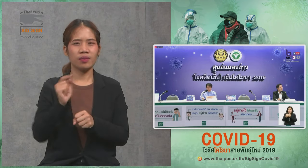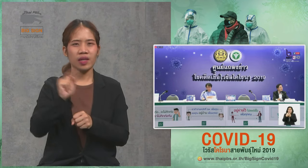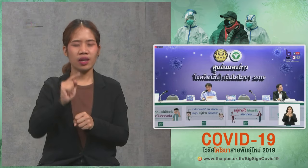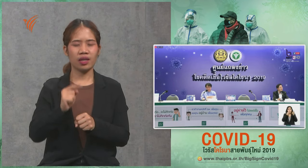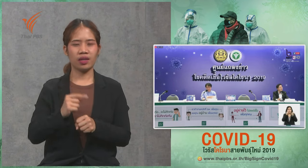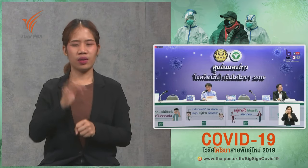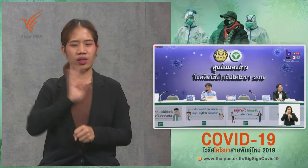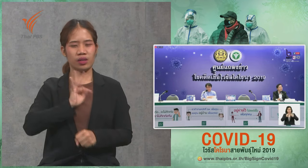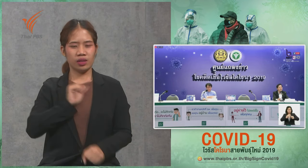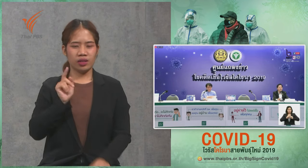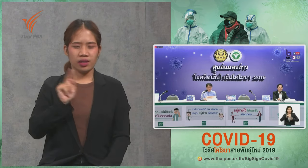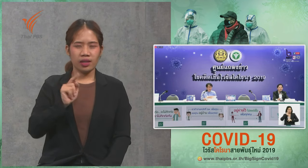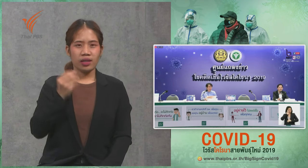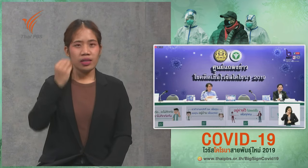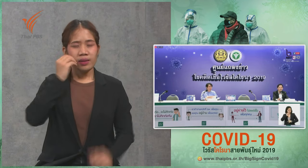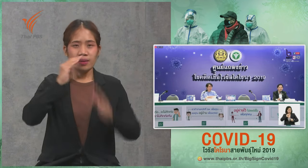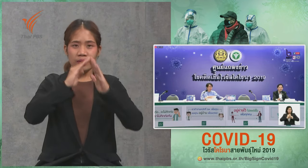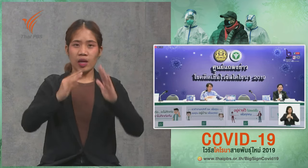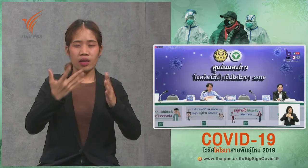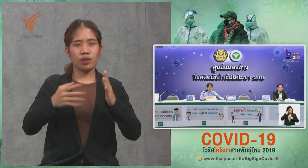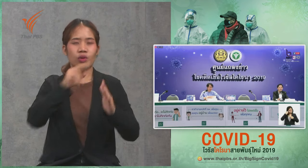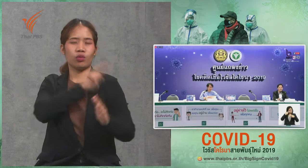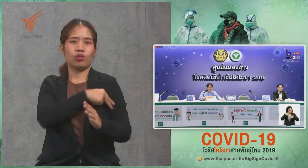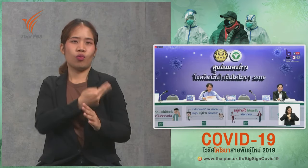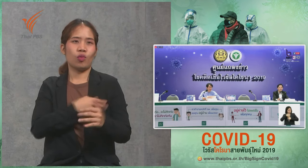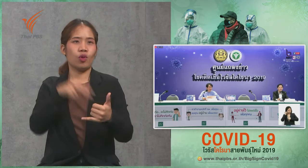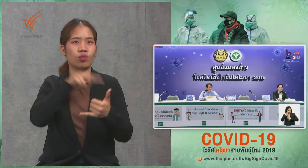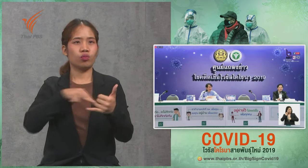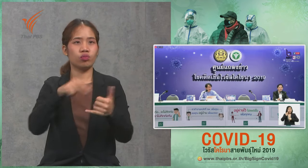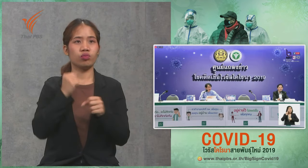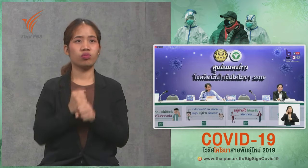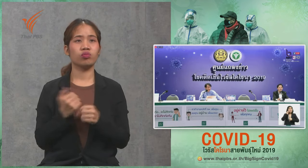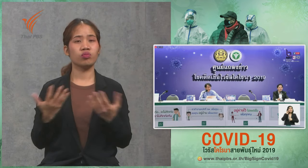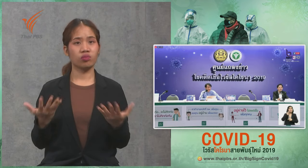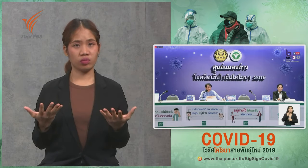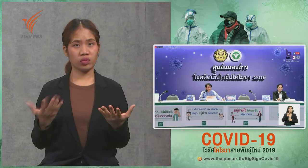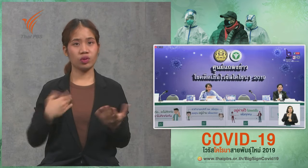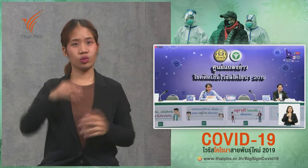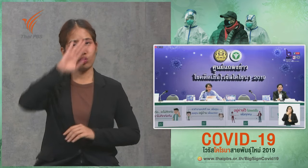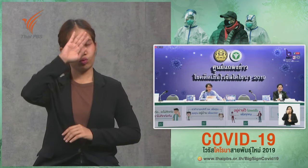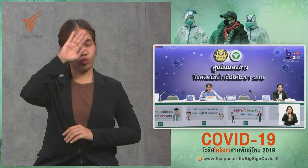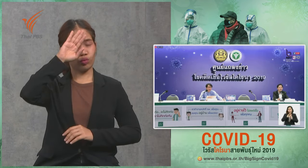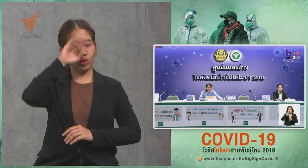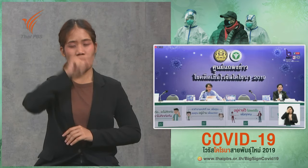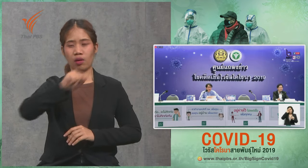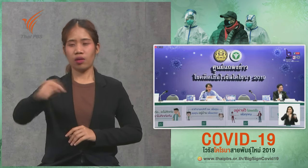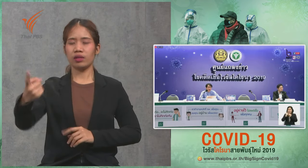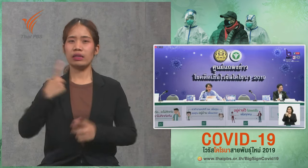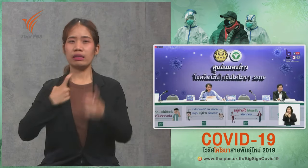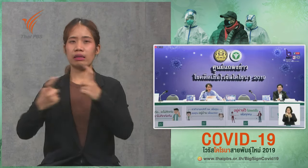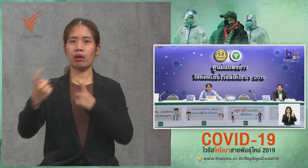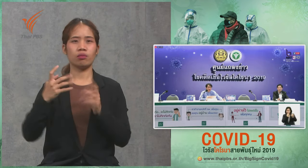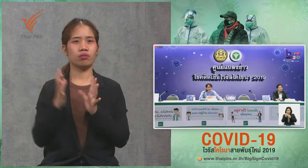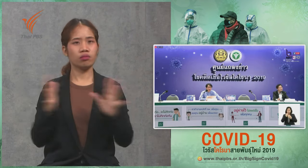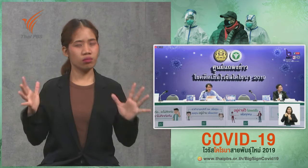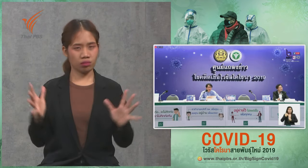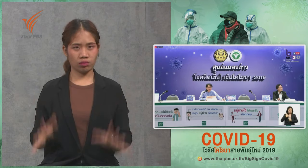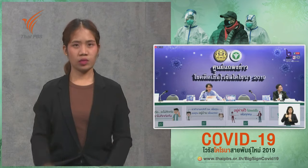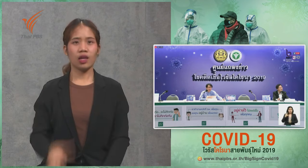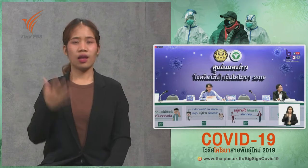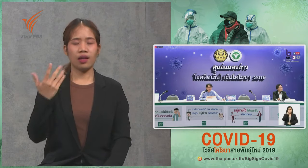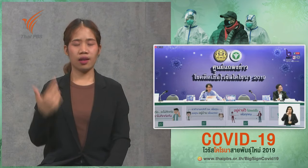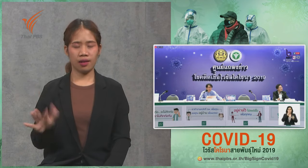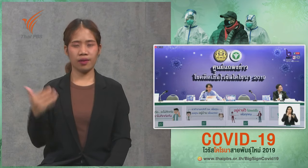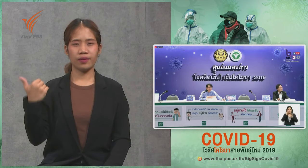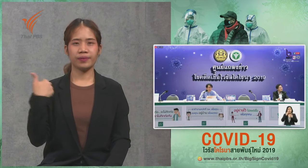อย่างเดียวที่บ้านหรือว่าจะต้องให้แพทย์มาประเมินอาการด้วยส่วนนี้ผู้ป่วยหลายรายสอบถามเข้ามาค่ะแล้วก็อีกค